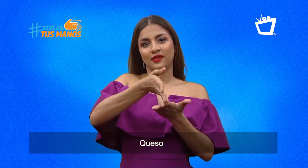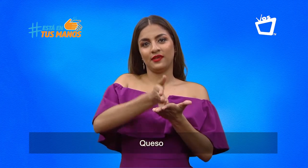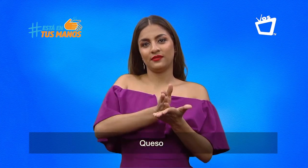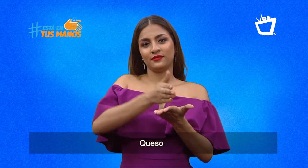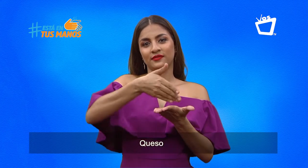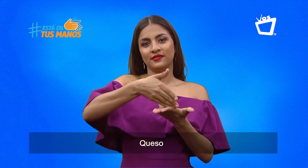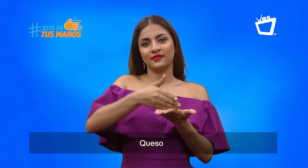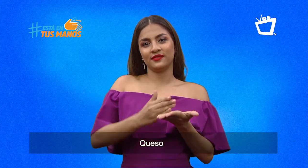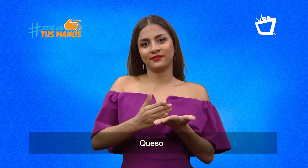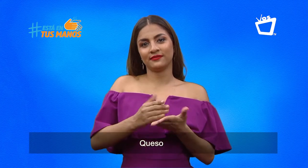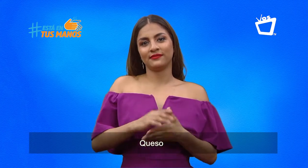queso